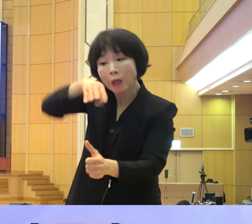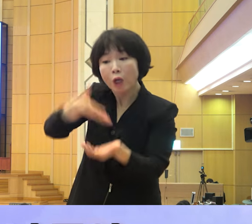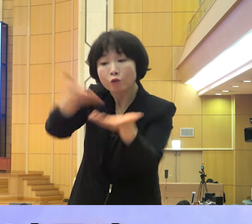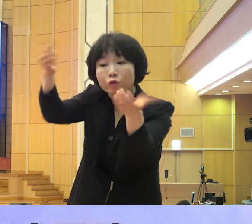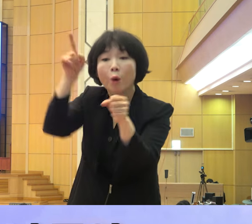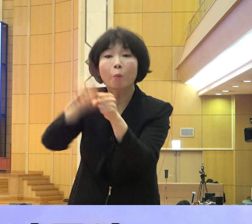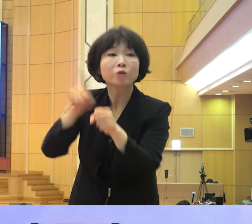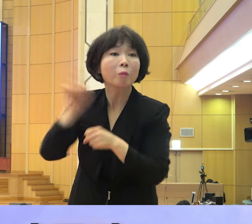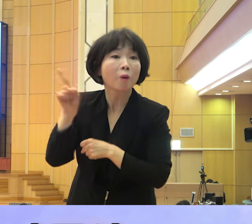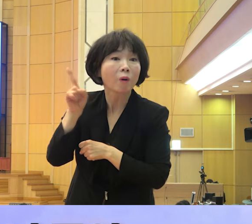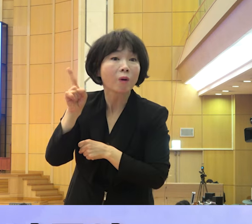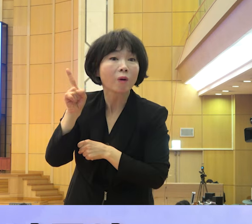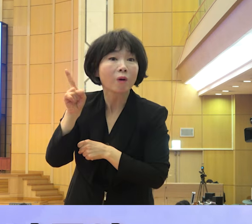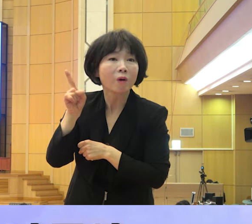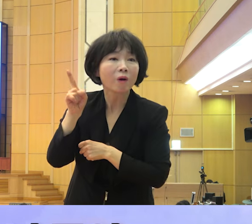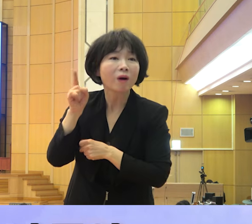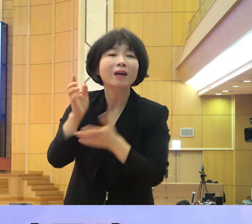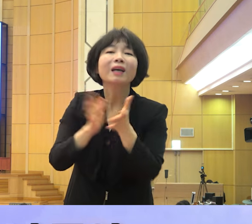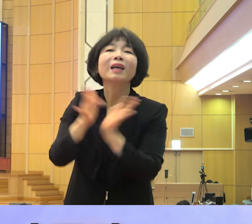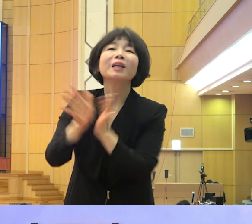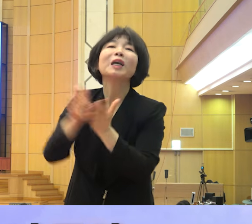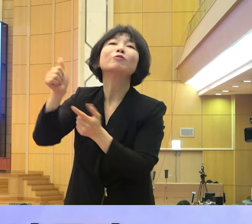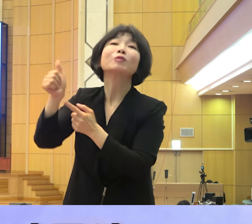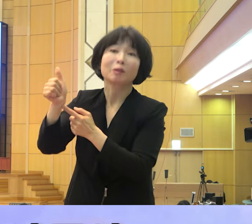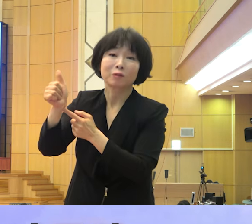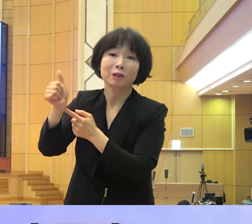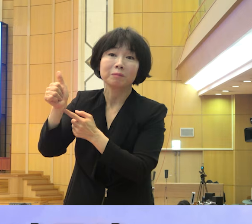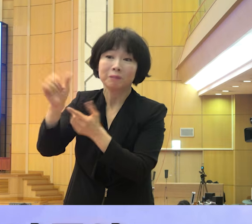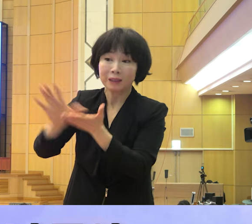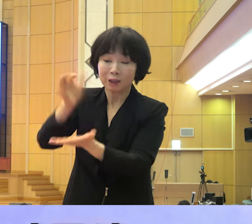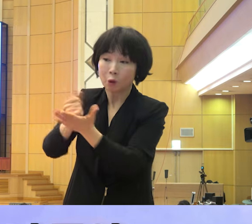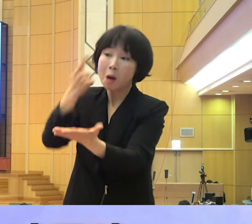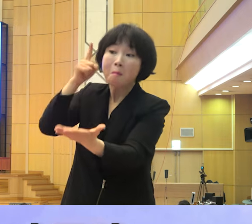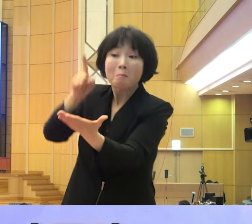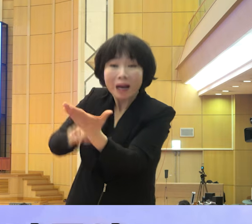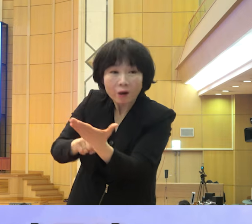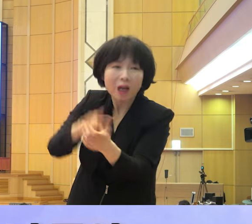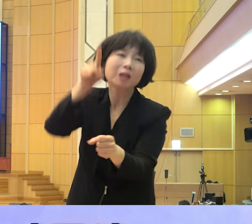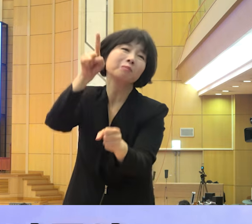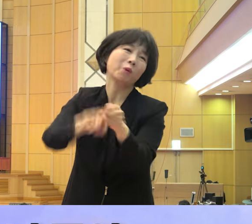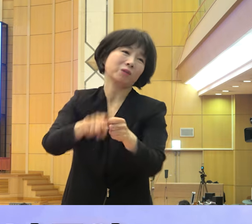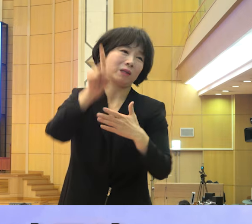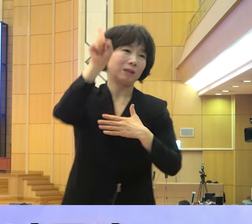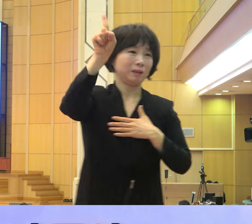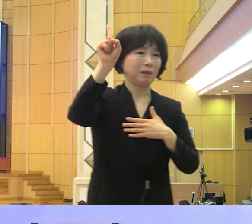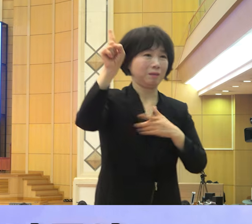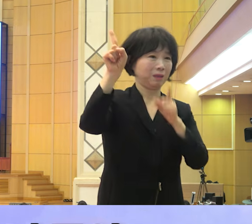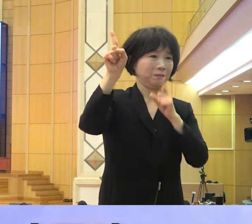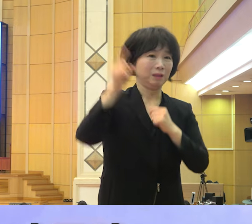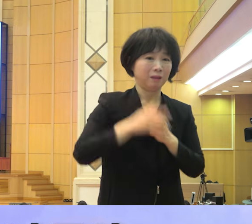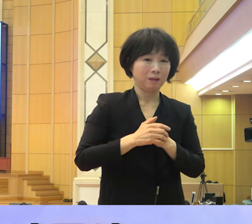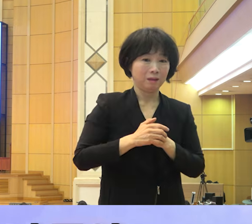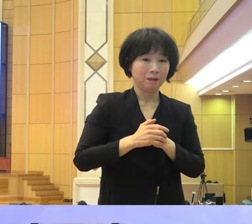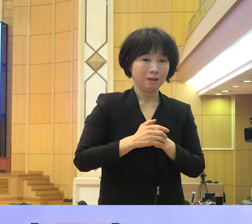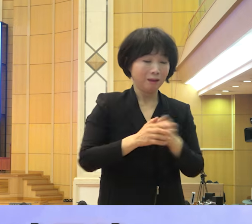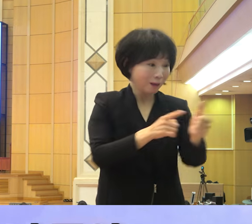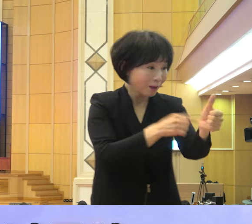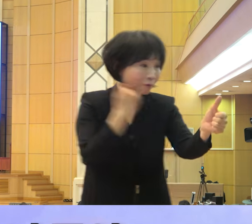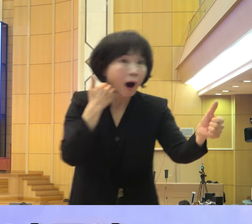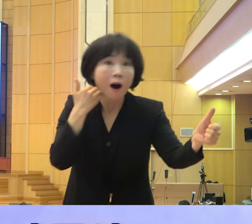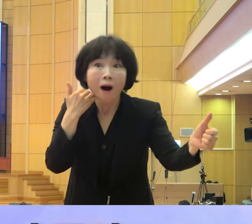예수님을, 하나님의 아들 그리스도를 발견하기 위한 거란 말이에요. 발견하기 위해서. 예수 발견했는데 뭐하러